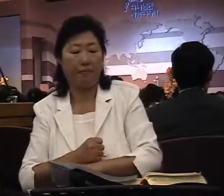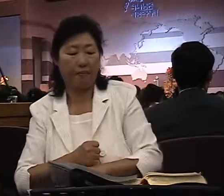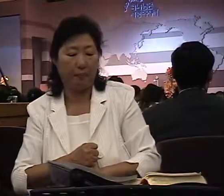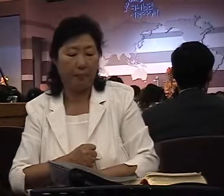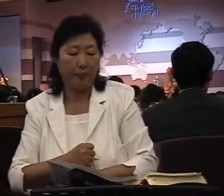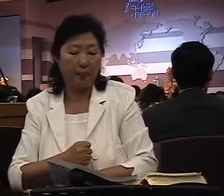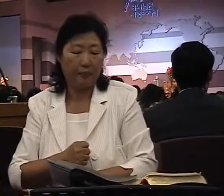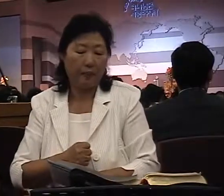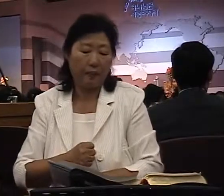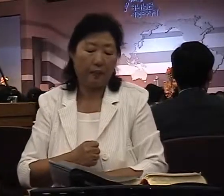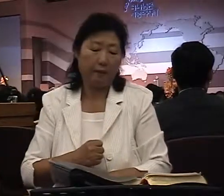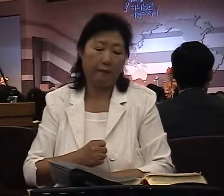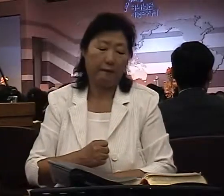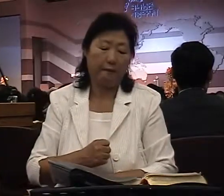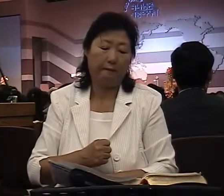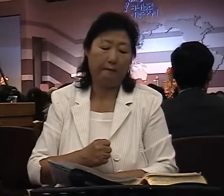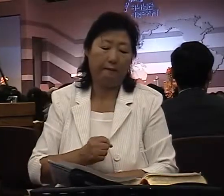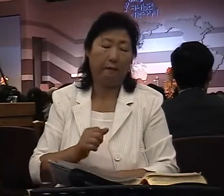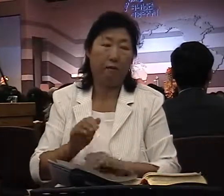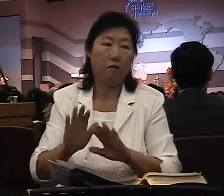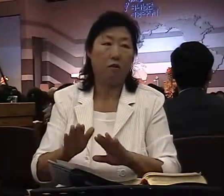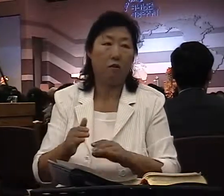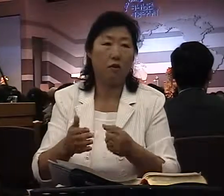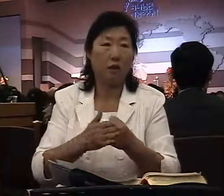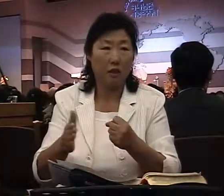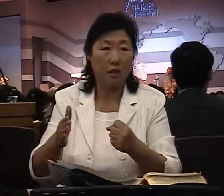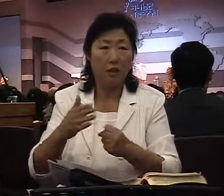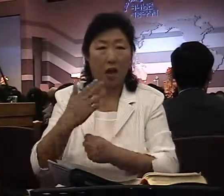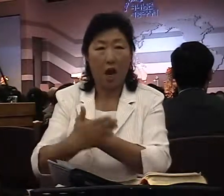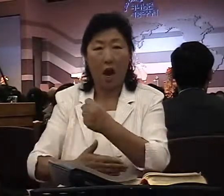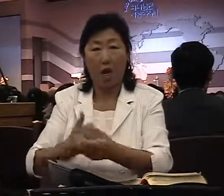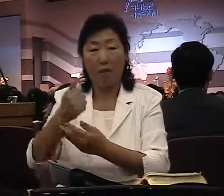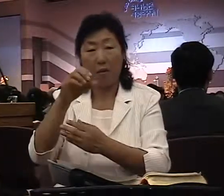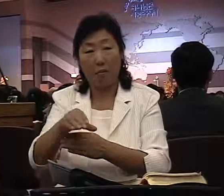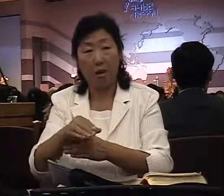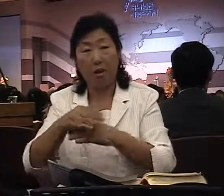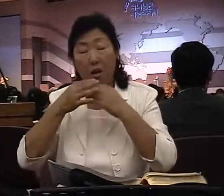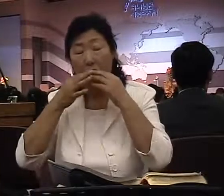그래요. 오늘 그래서 우리가 하나님 앞에 부르짖고 싶습니다.